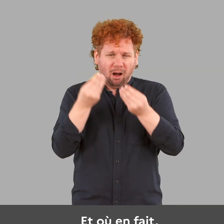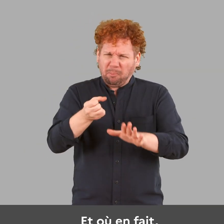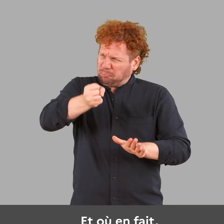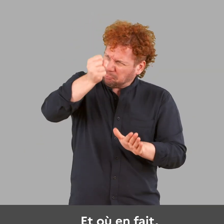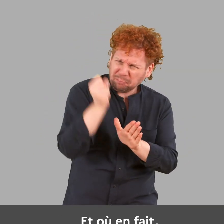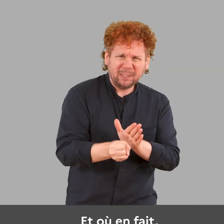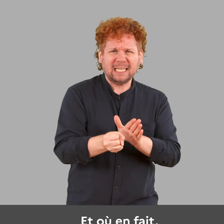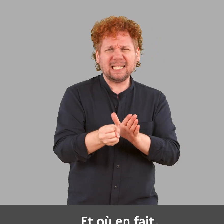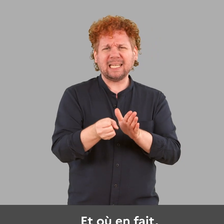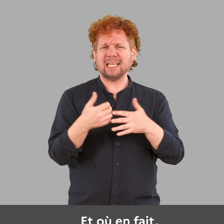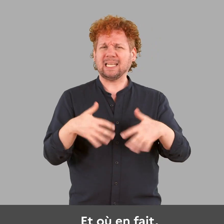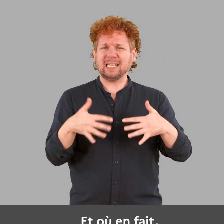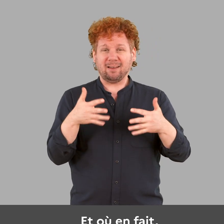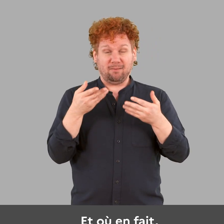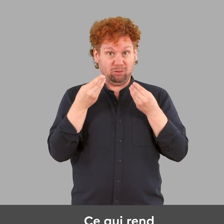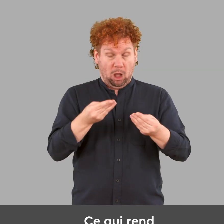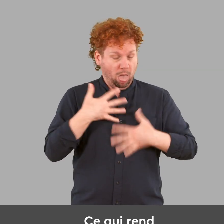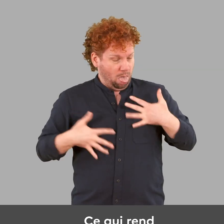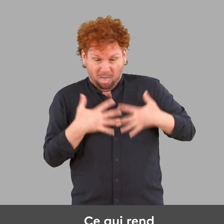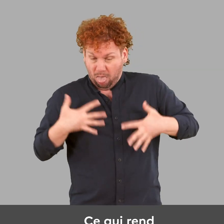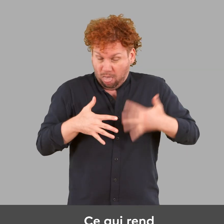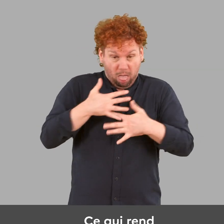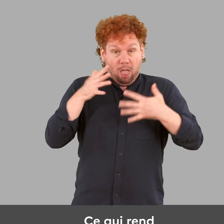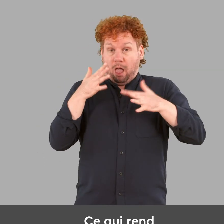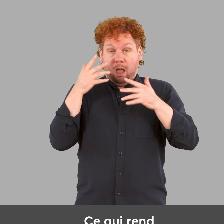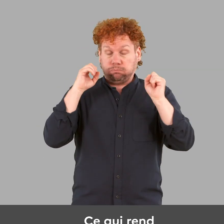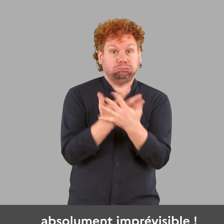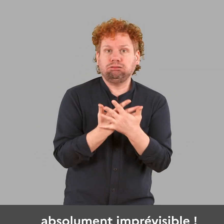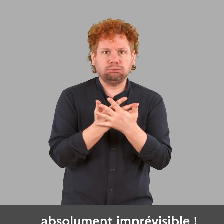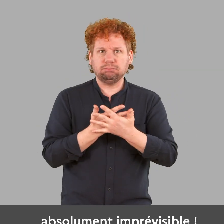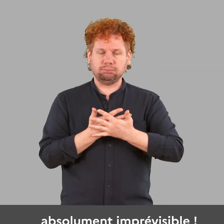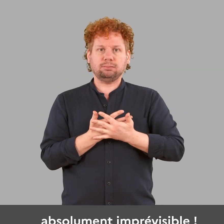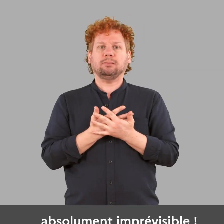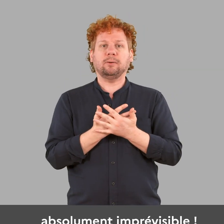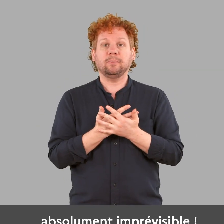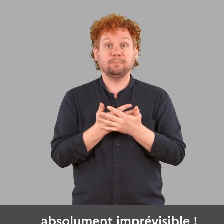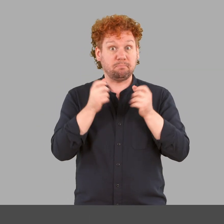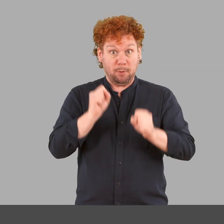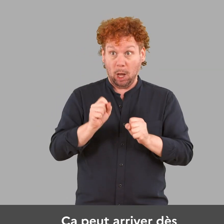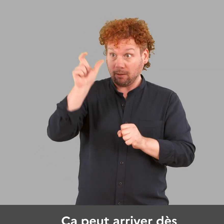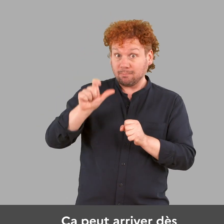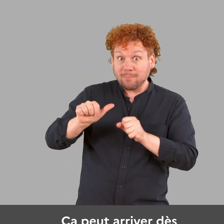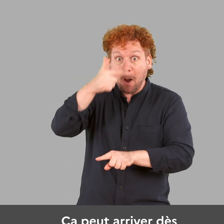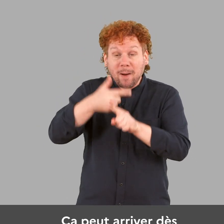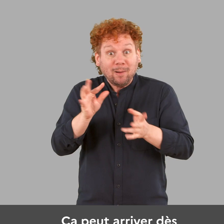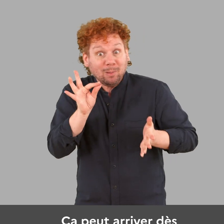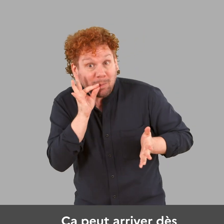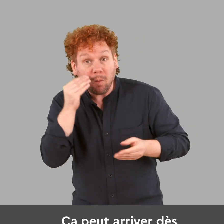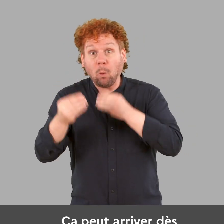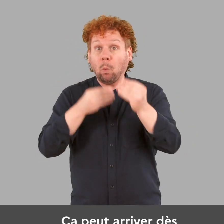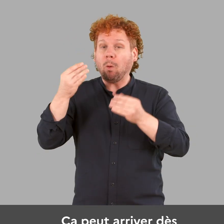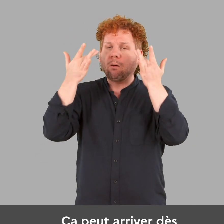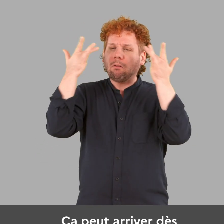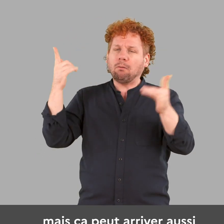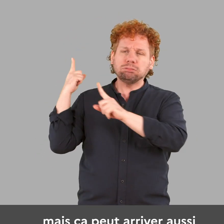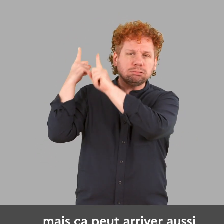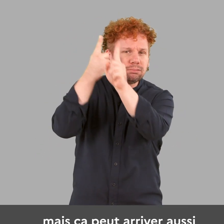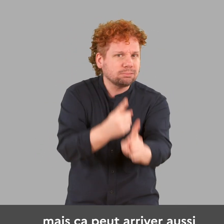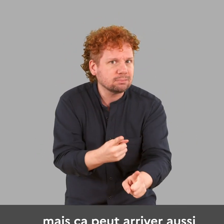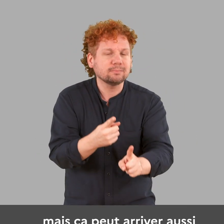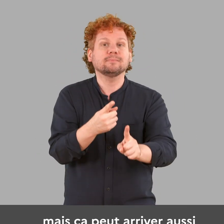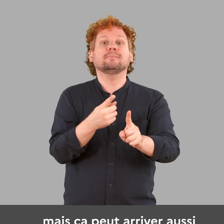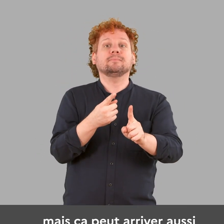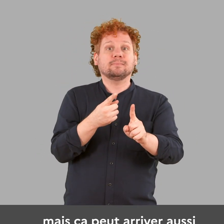et où en fait le cannabis va aggraver ceci. Ce qui rend d'ailleurs le bad trip absolument imprévisible. Ça peut arriver dès la première consommation, mais ça